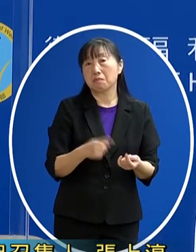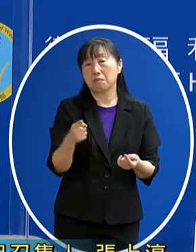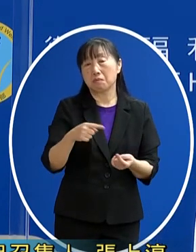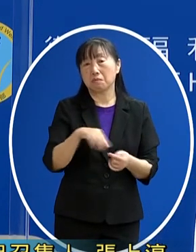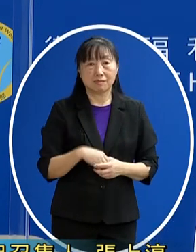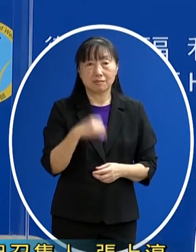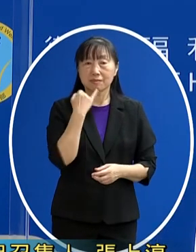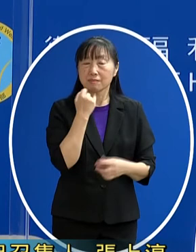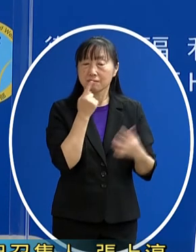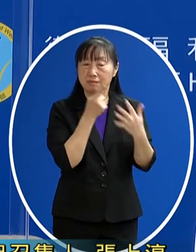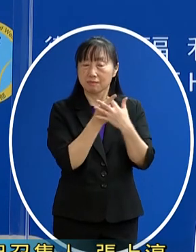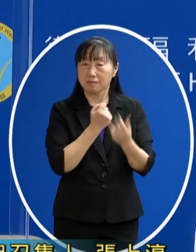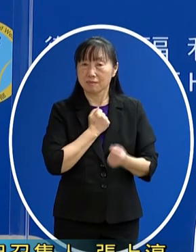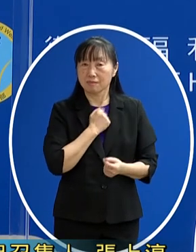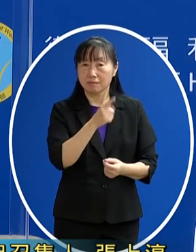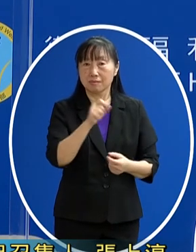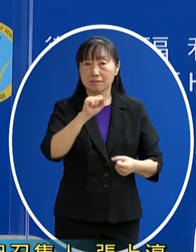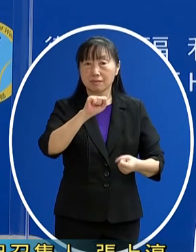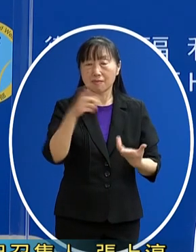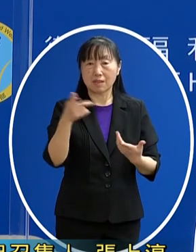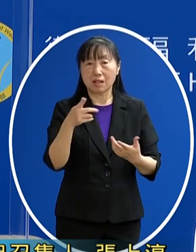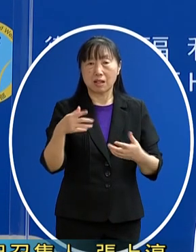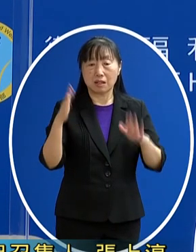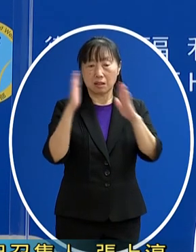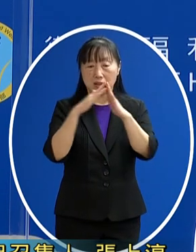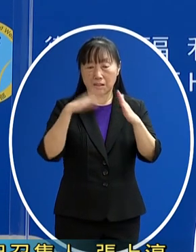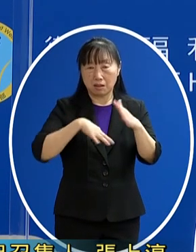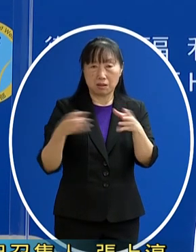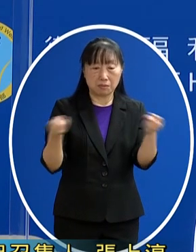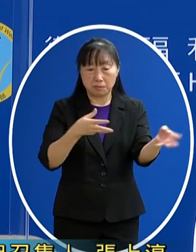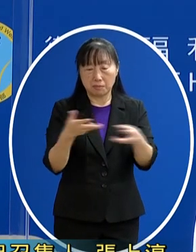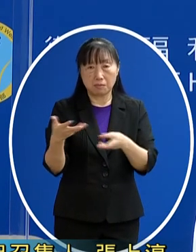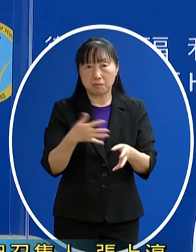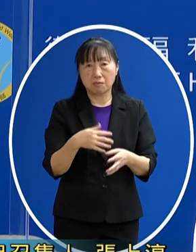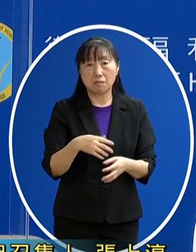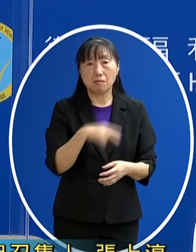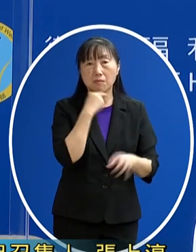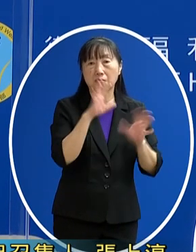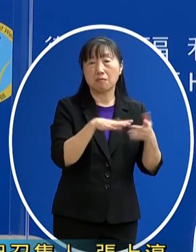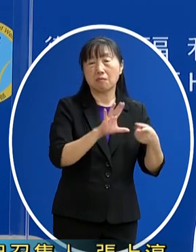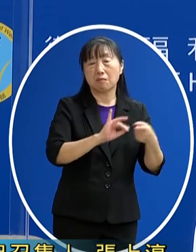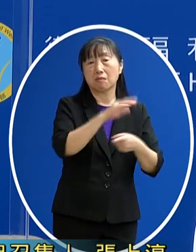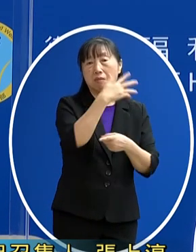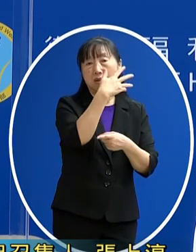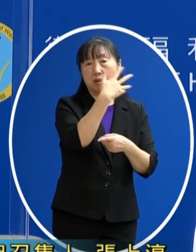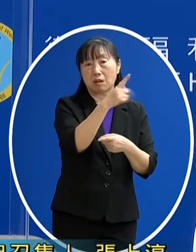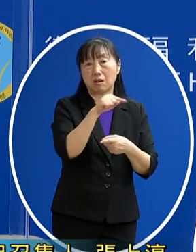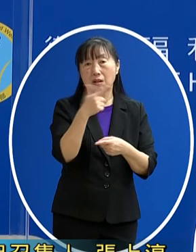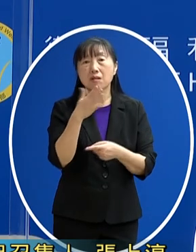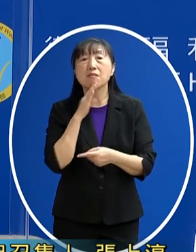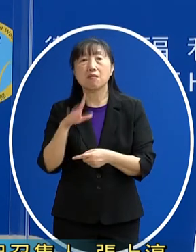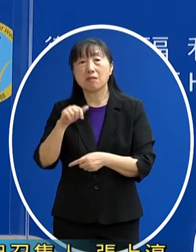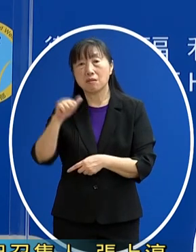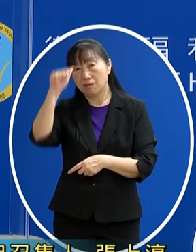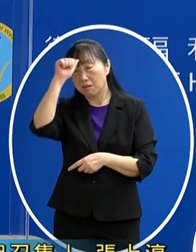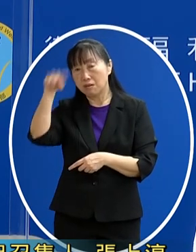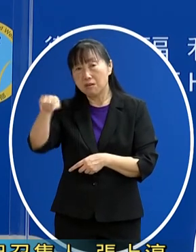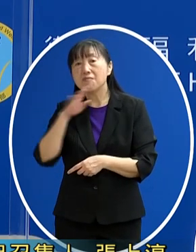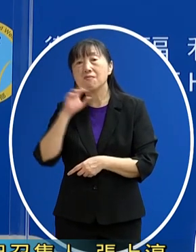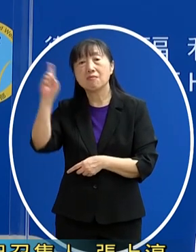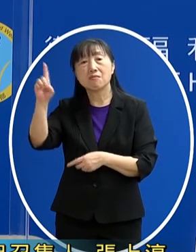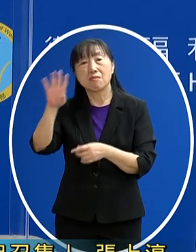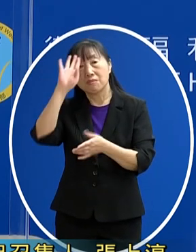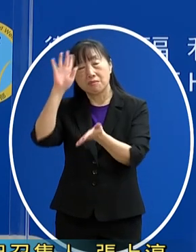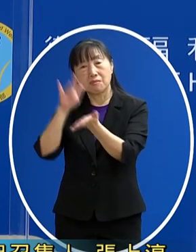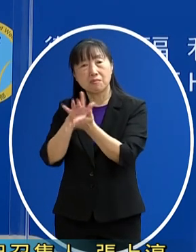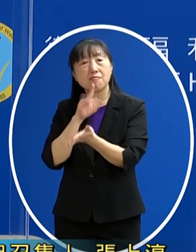个传播的能力，它的加护传播率在英国变异株的时候是8.6%，那到印度变 Delta 病毒株